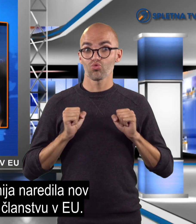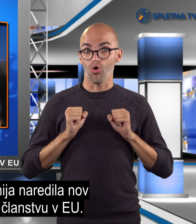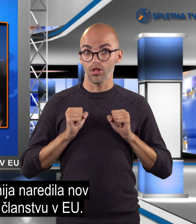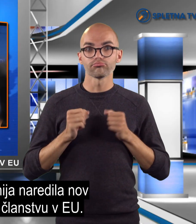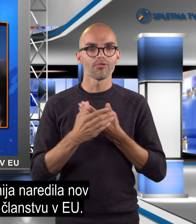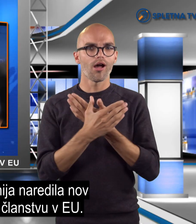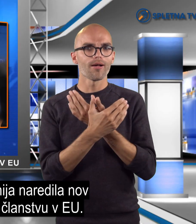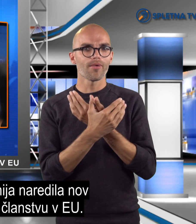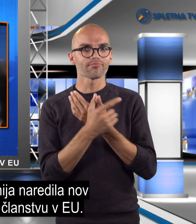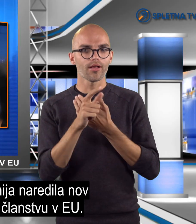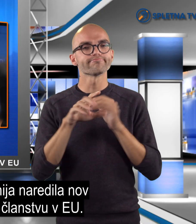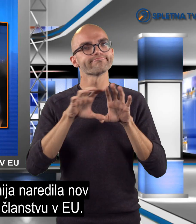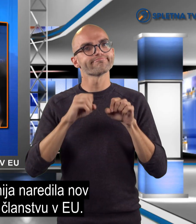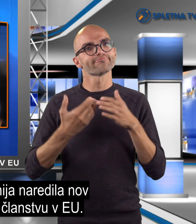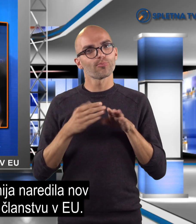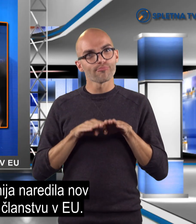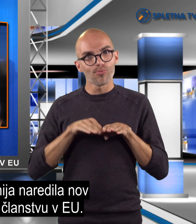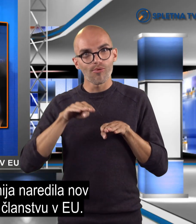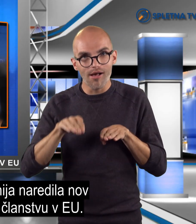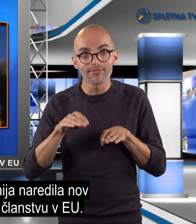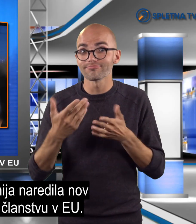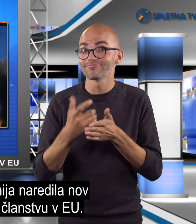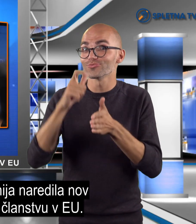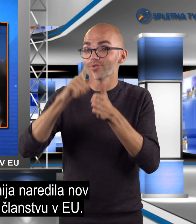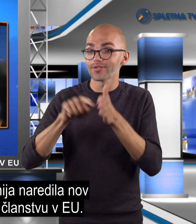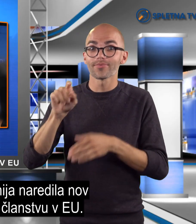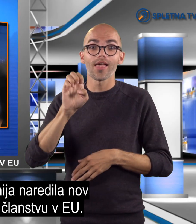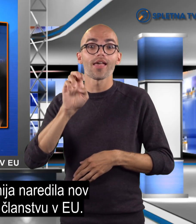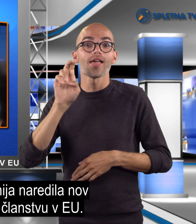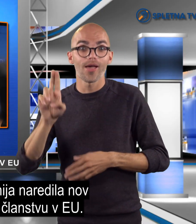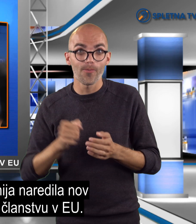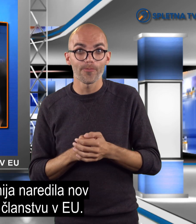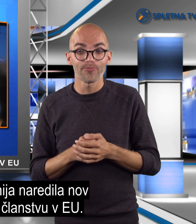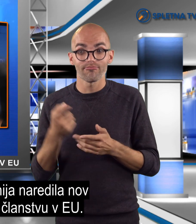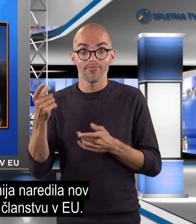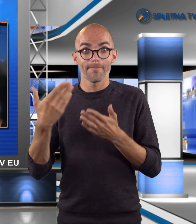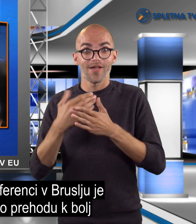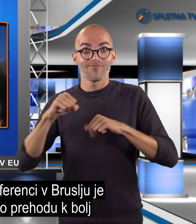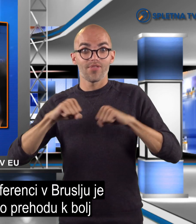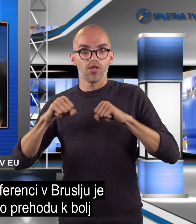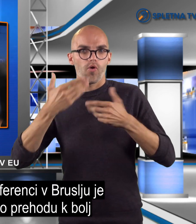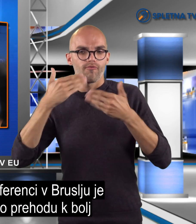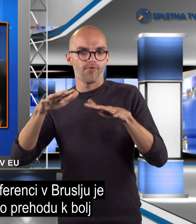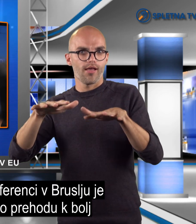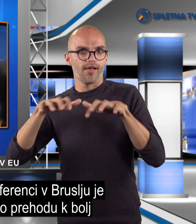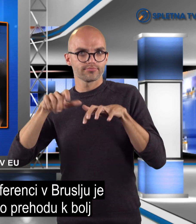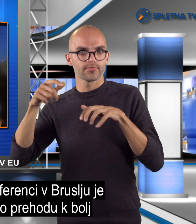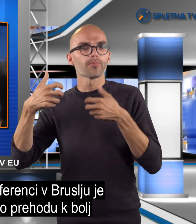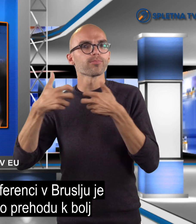V torek je Albanija naredila nov korak naprej k članstvu v Evropsko unijo. Na medvladni konferenci